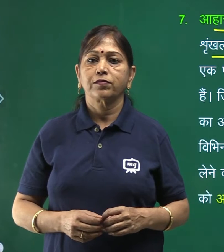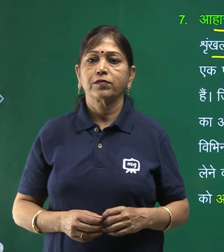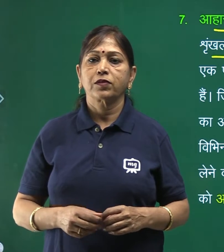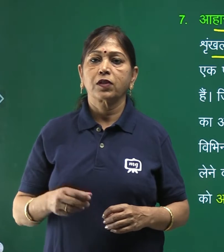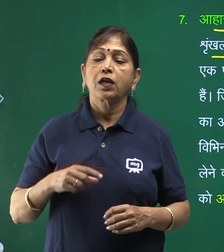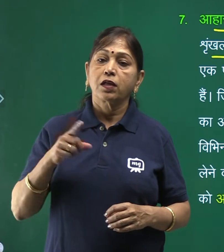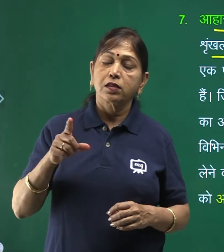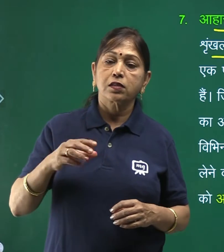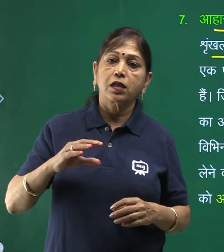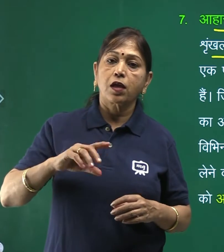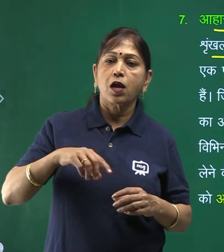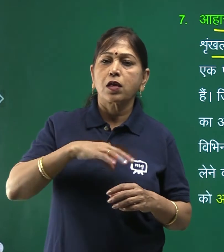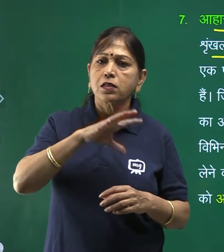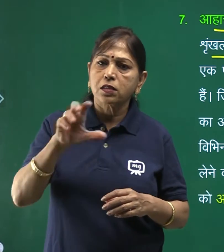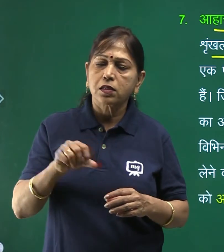जिसके प्रत्येक चरण में